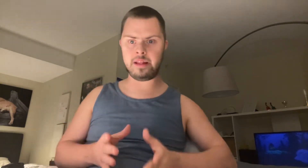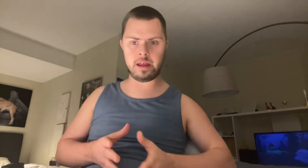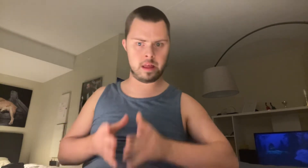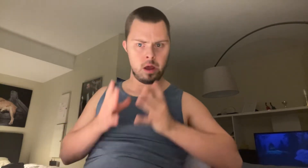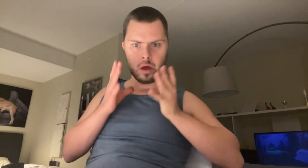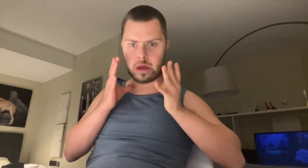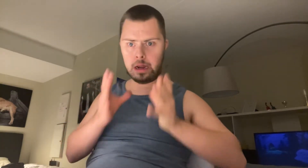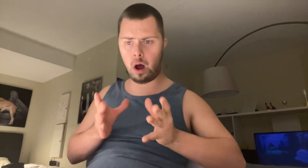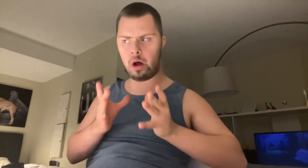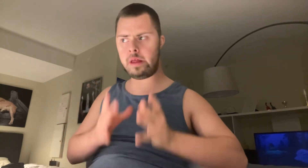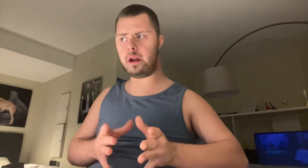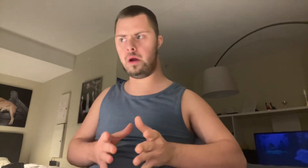Ni är väldigt glada nu.